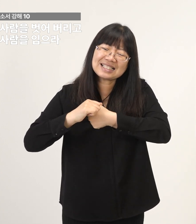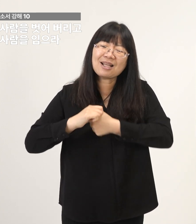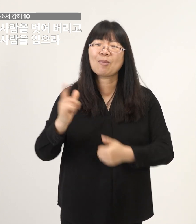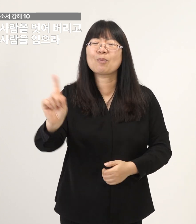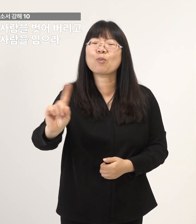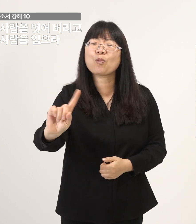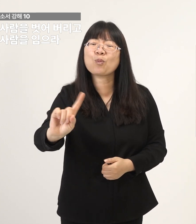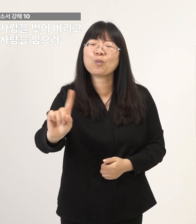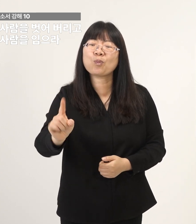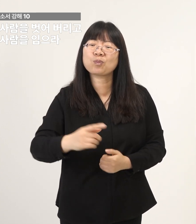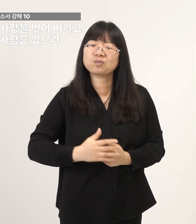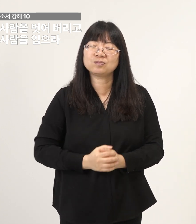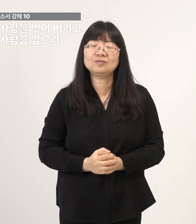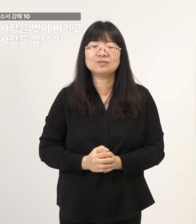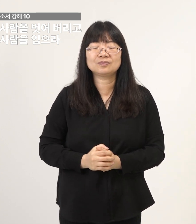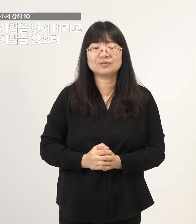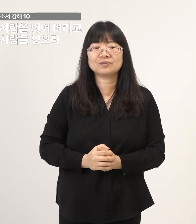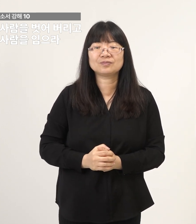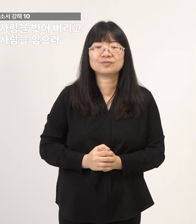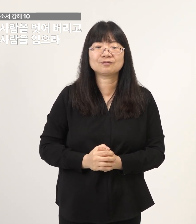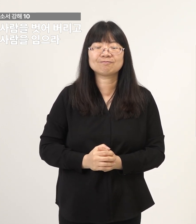하면,